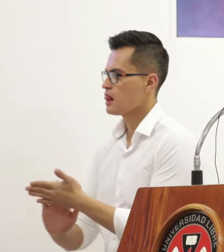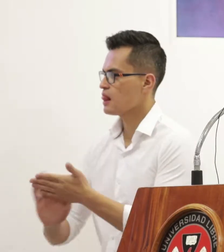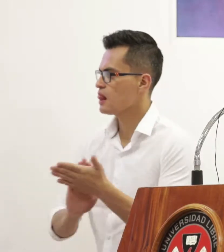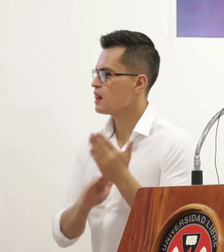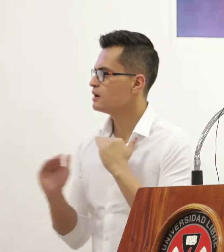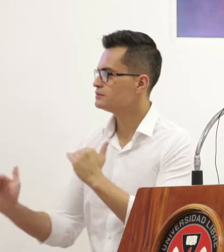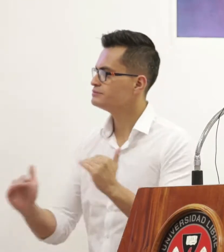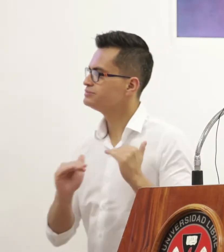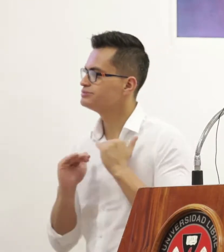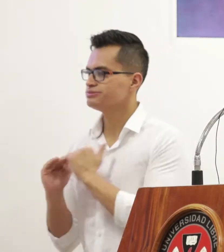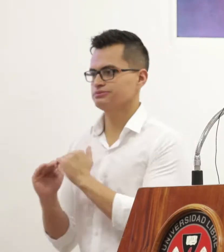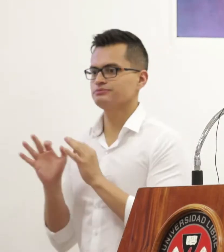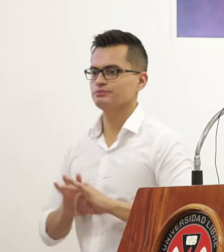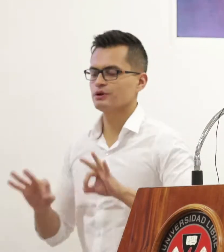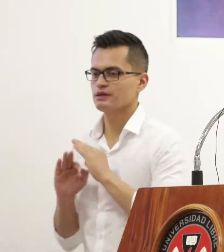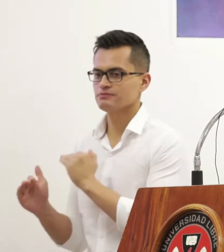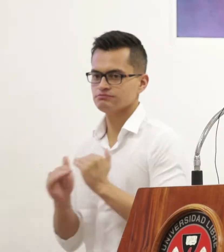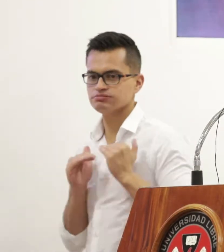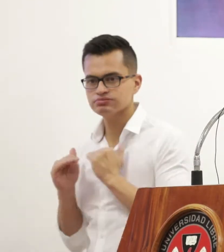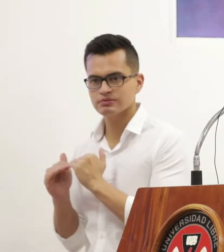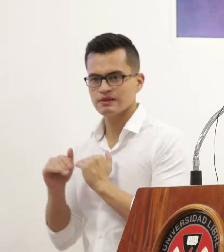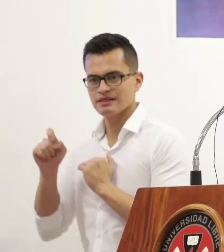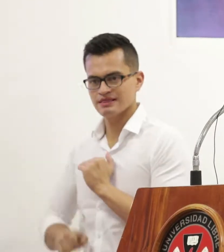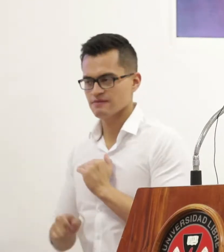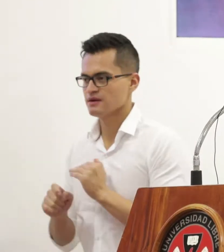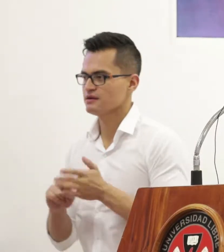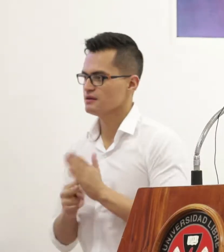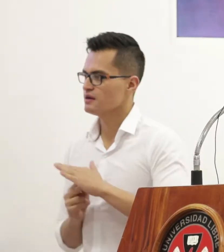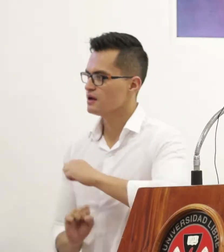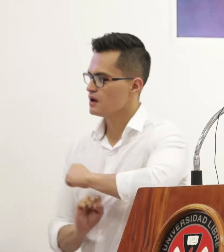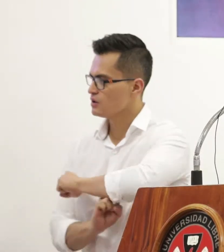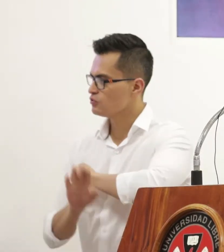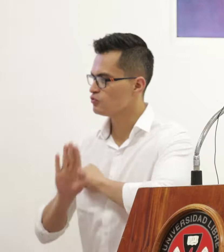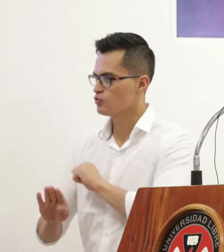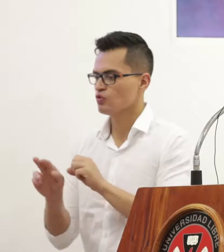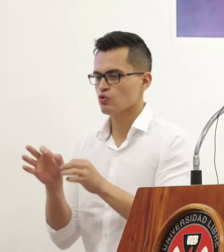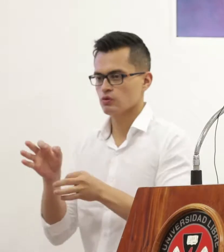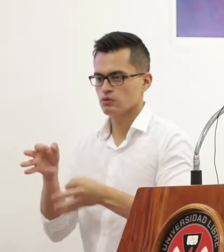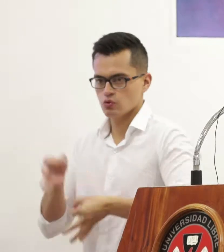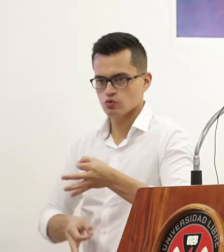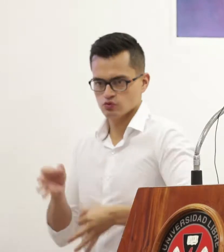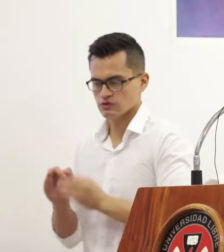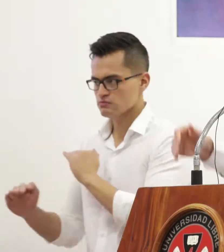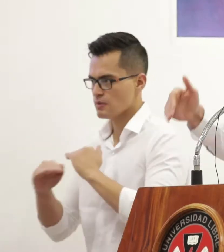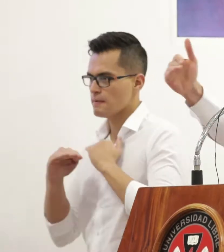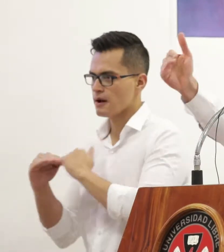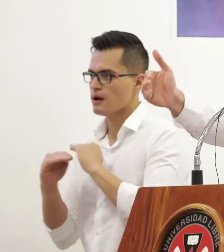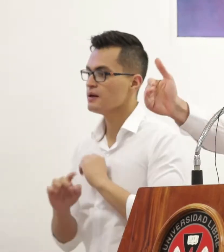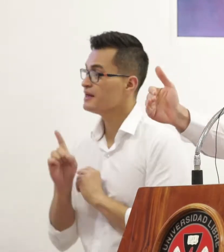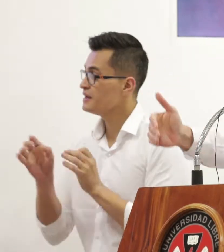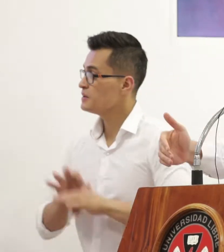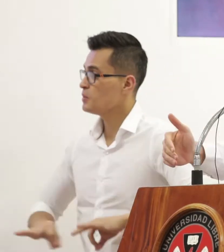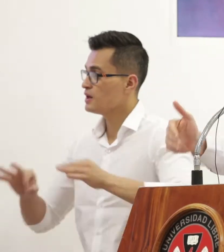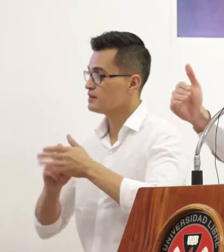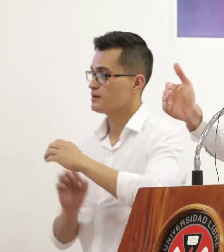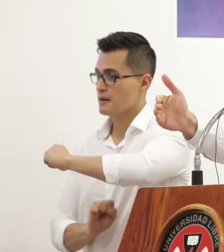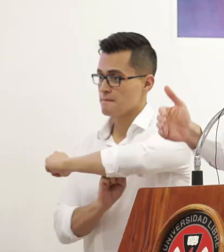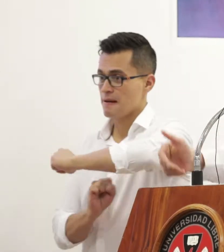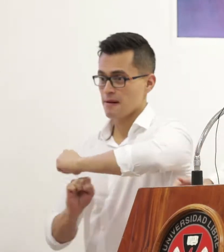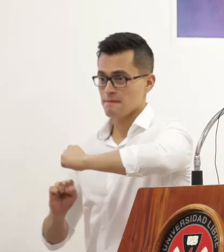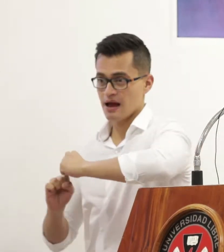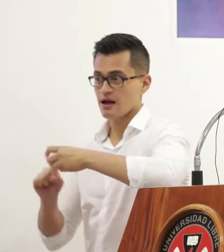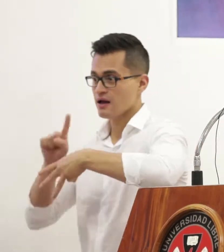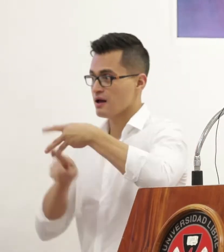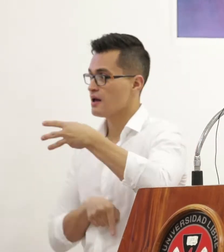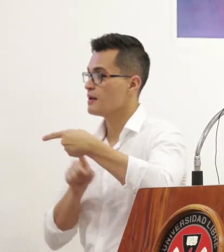ser el ecualizar y el tratar de erradicar la desigualdad. Y por eso es tan importante ponerlo de primero como la